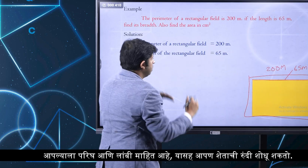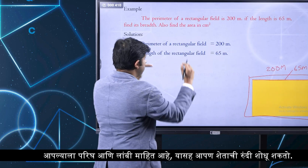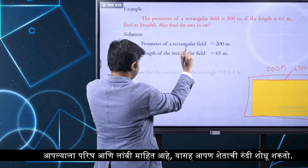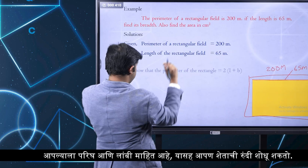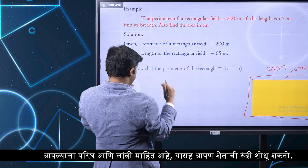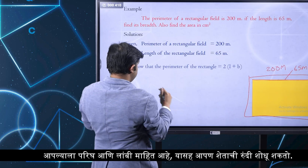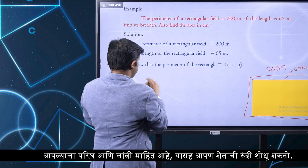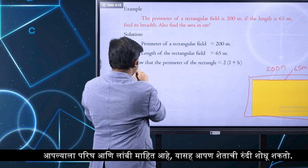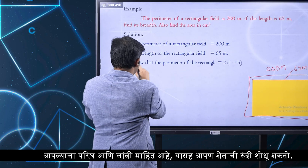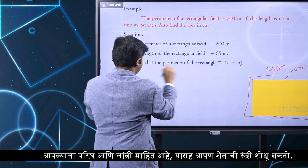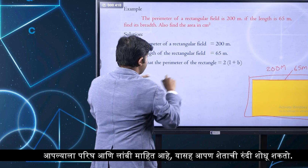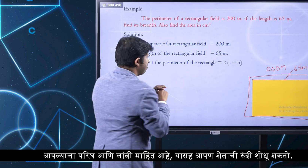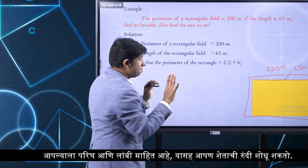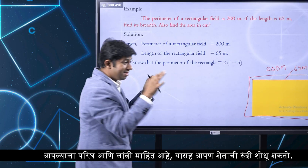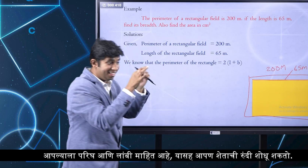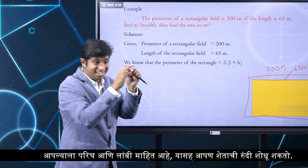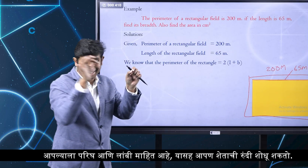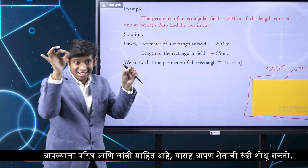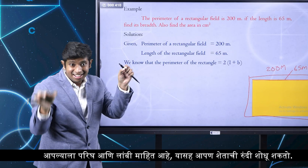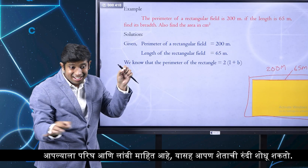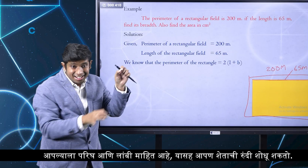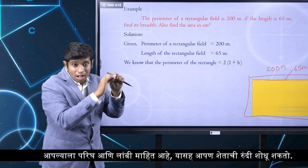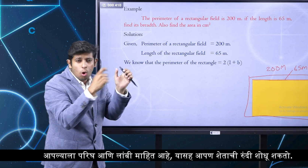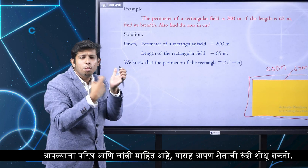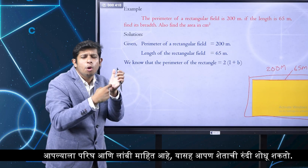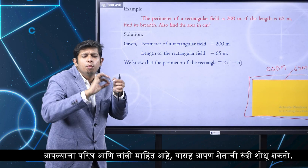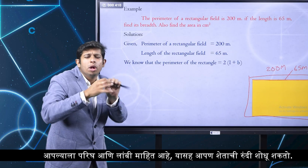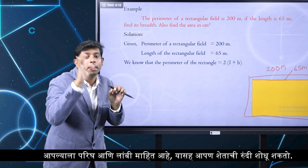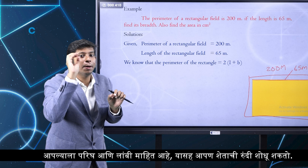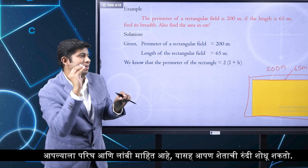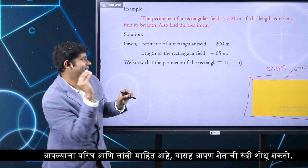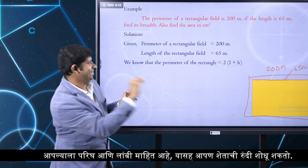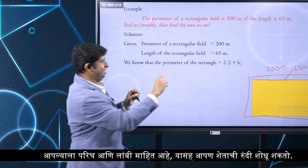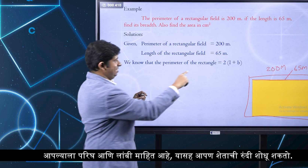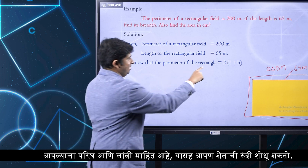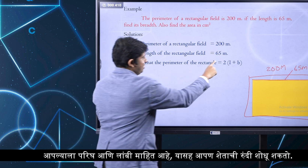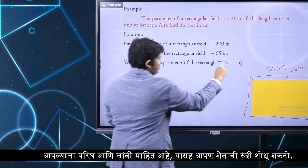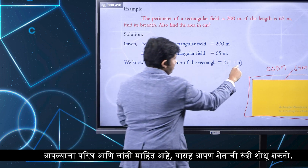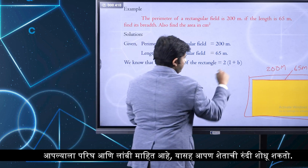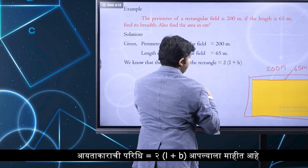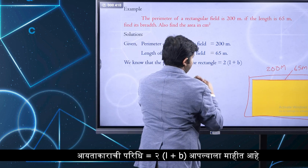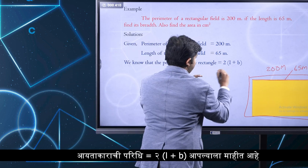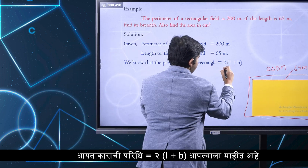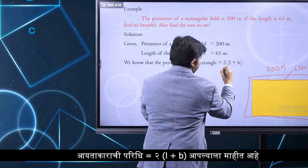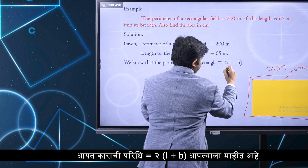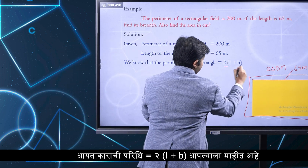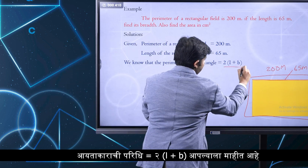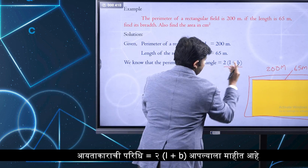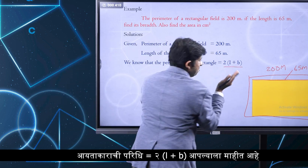आपल्याला परिघ आणि लांबी माहित आहे. यासह आपण शेतांची रुंदी शोधू शकतो. आयताकाराची परिधी इज